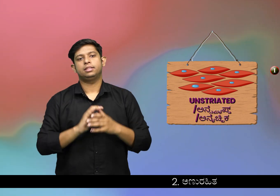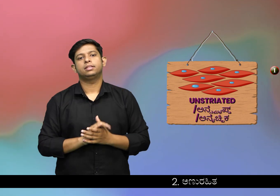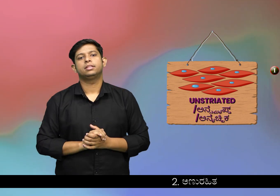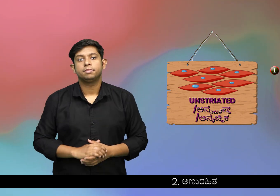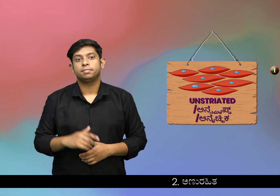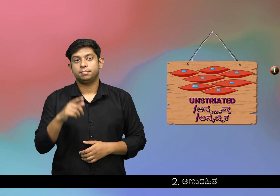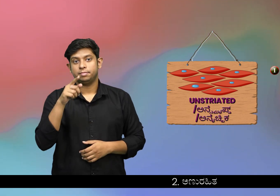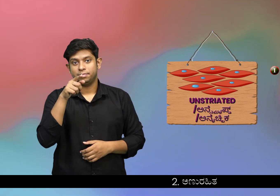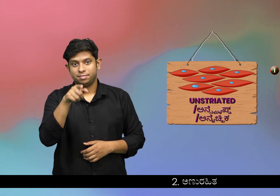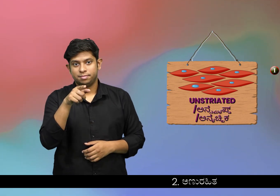ಅನುರಹಿತ.